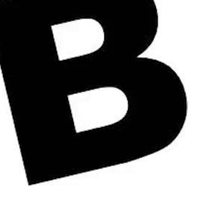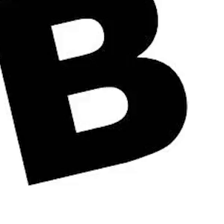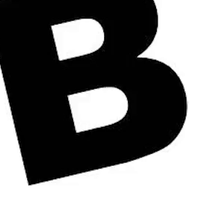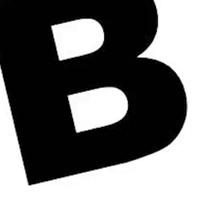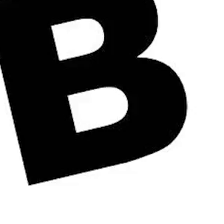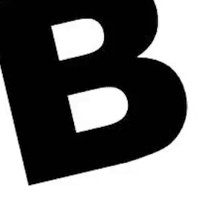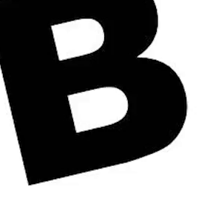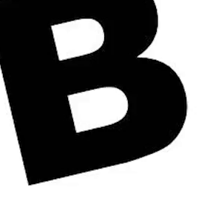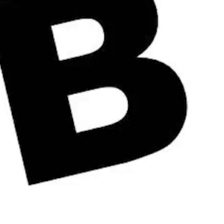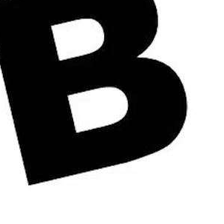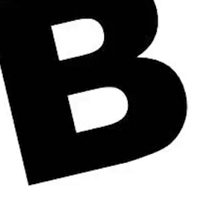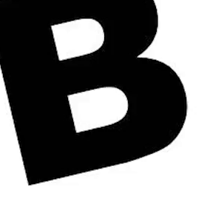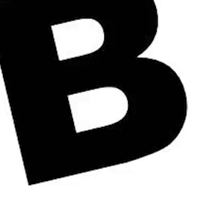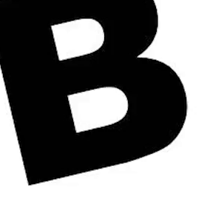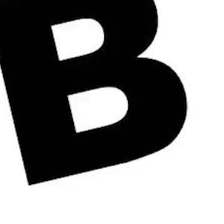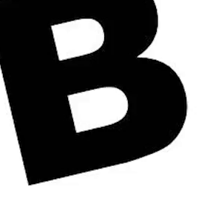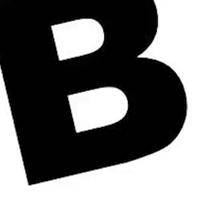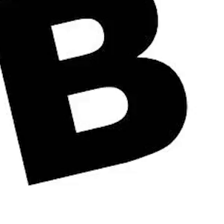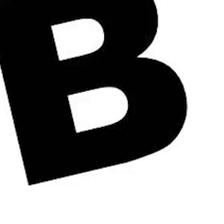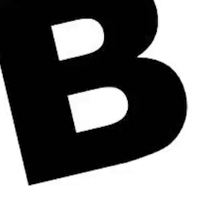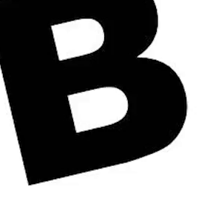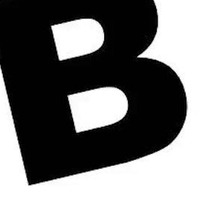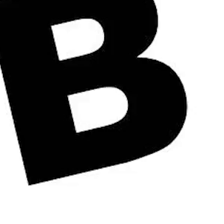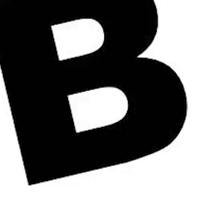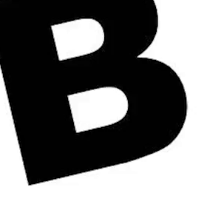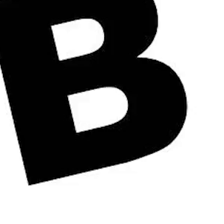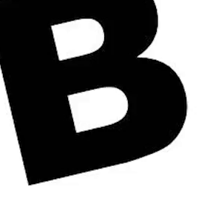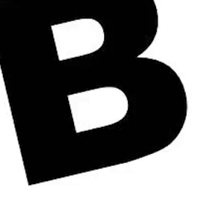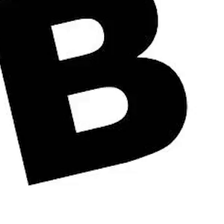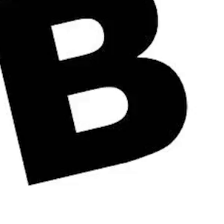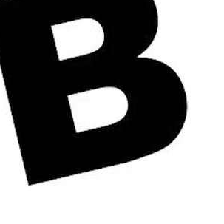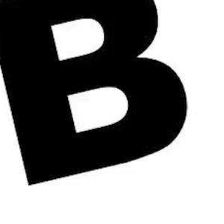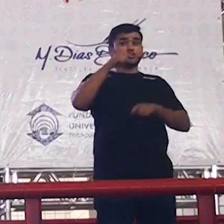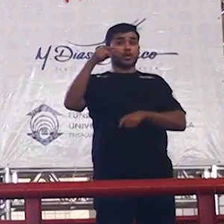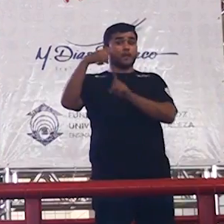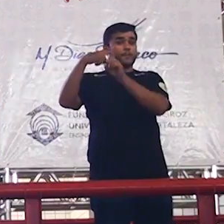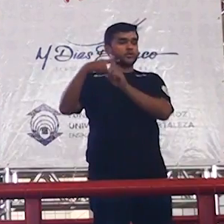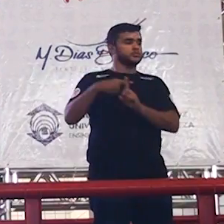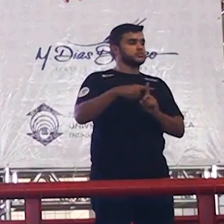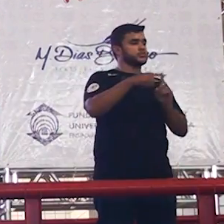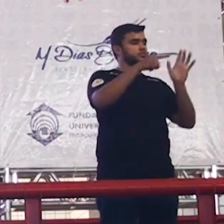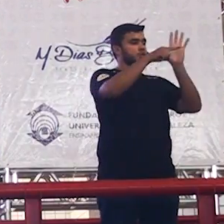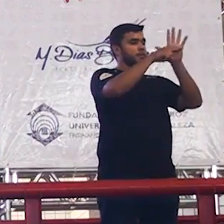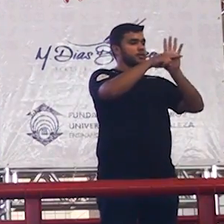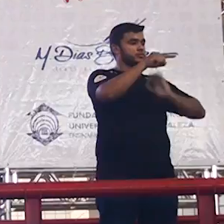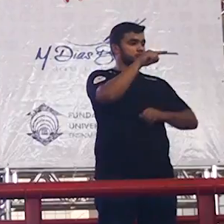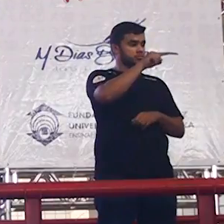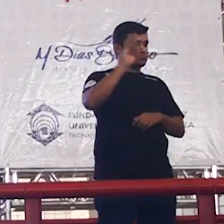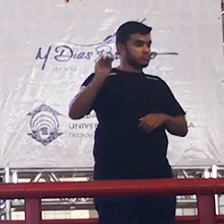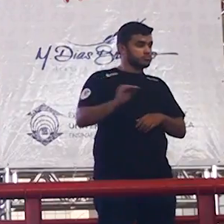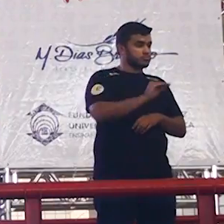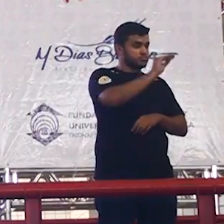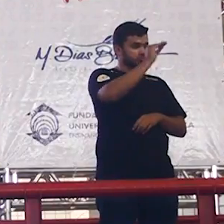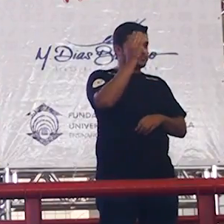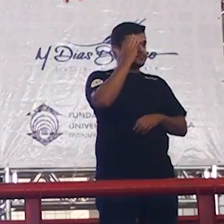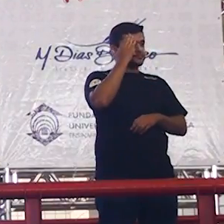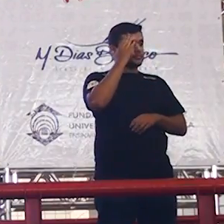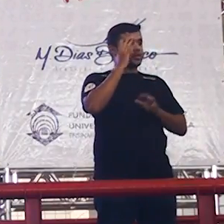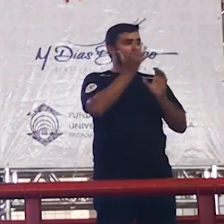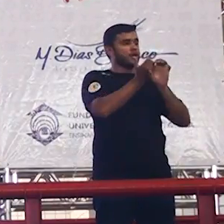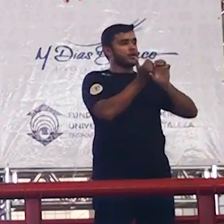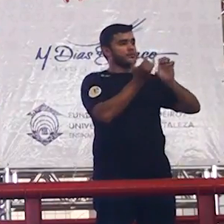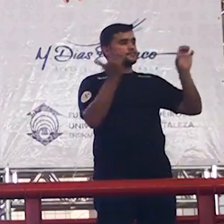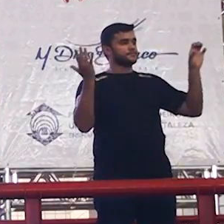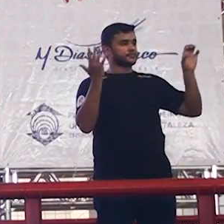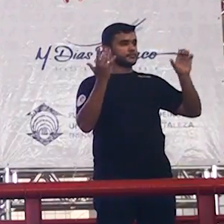esse 144 para o outro lado. Positivo, ele vem negativo. E eu vou formar uma equação